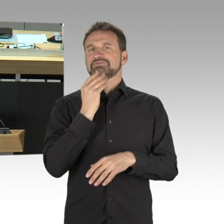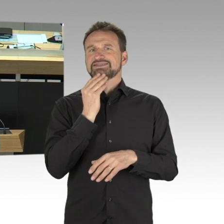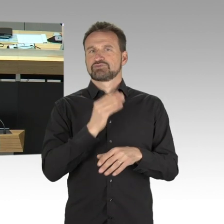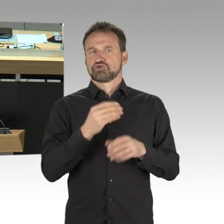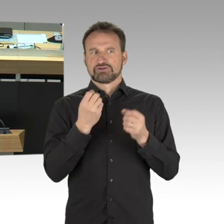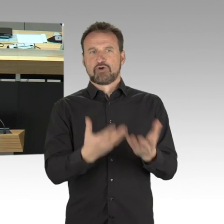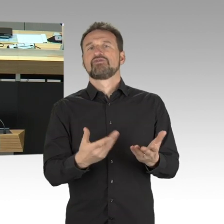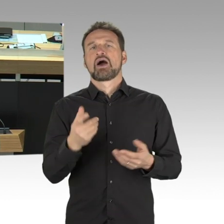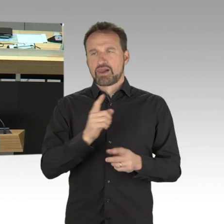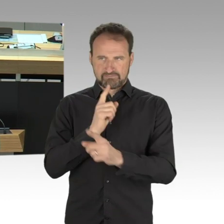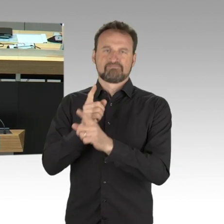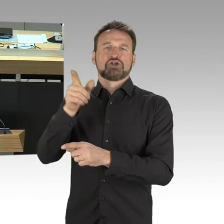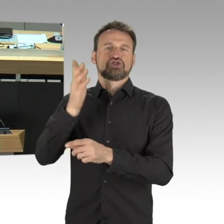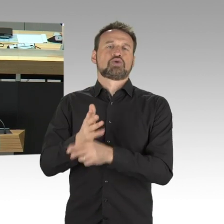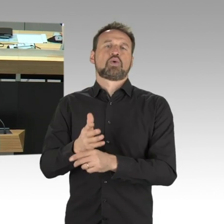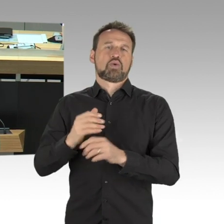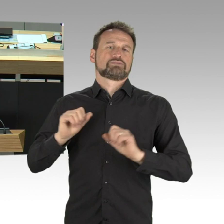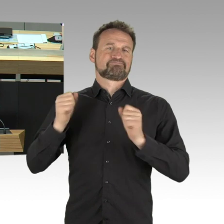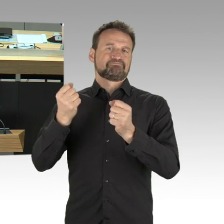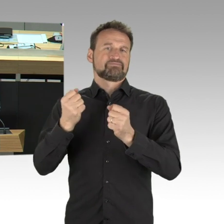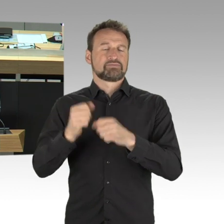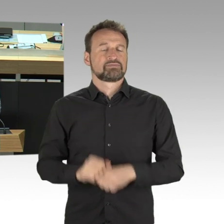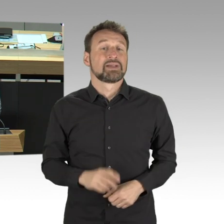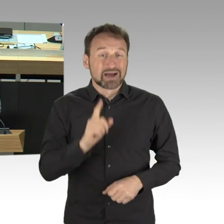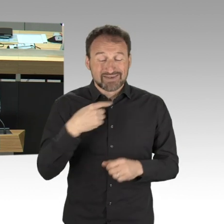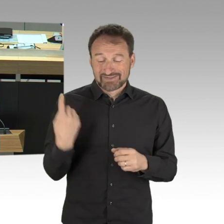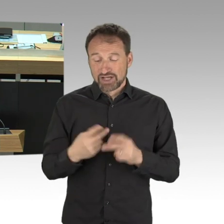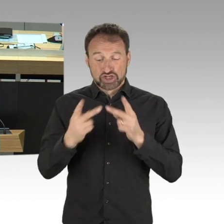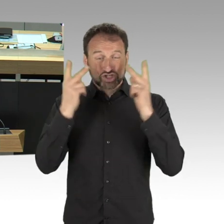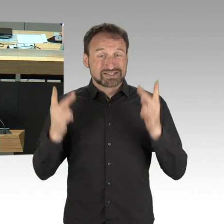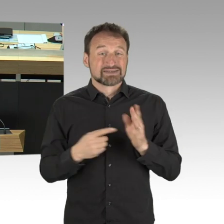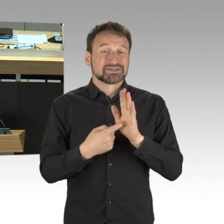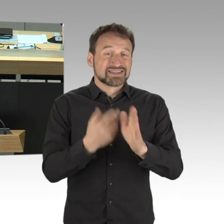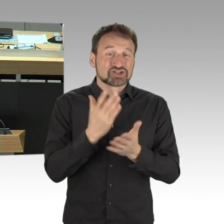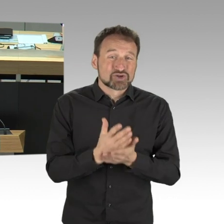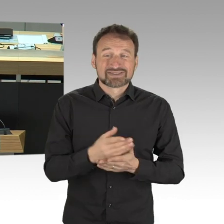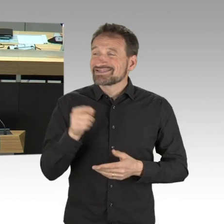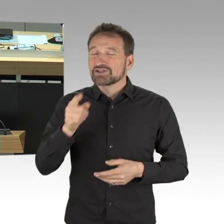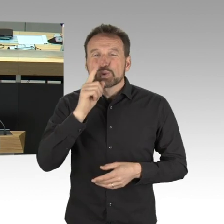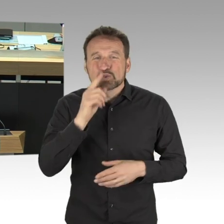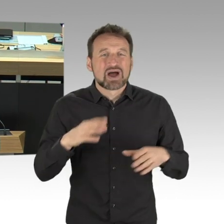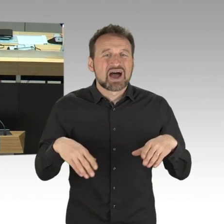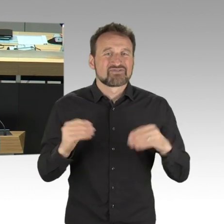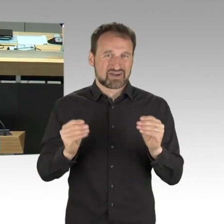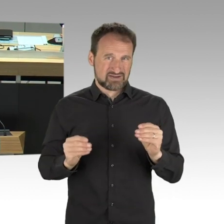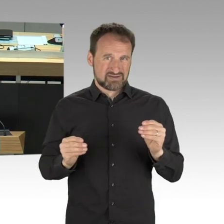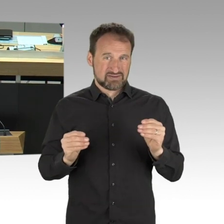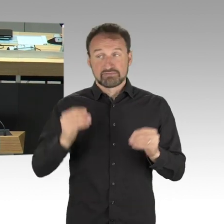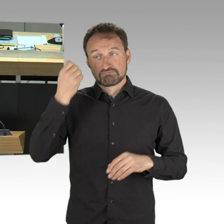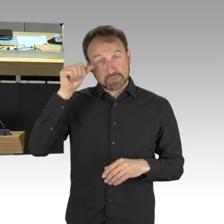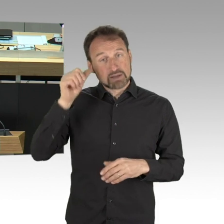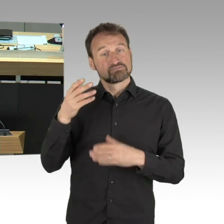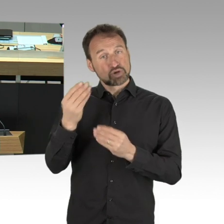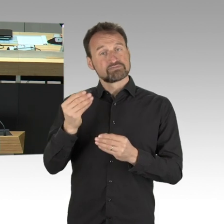nun vorliegende Landeskonzept aufzeigt, war dies aber erst der Anfang. Berlin erhält eine hauptliche Ansprechperson